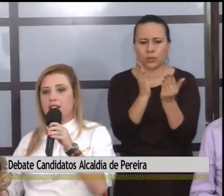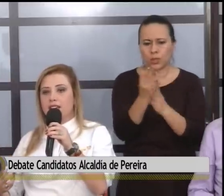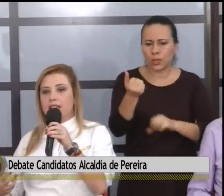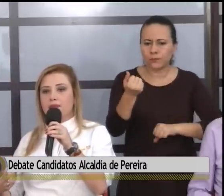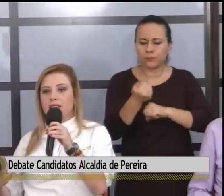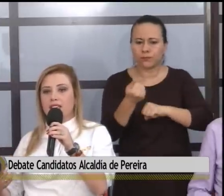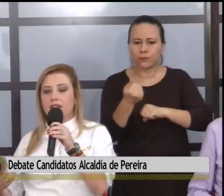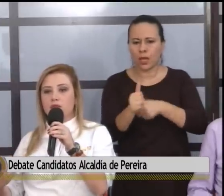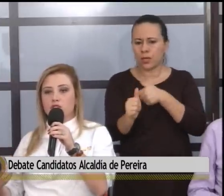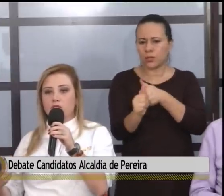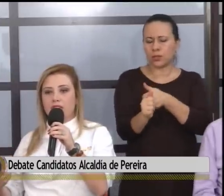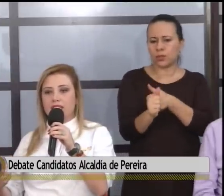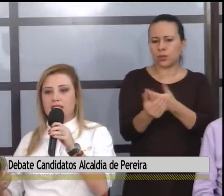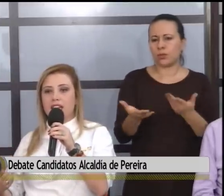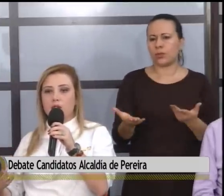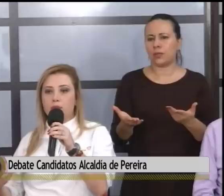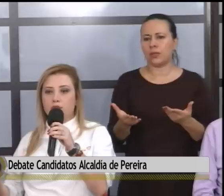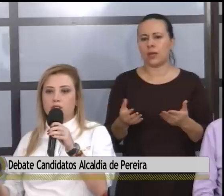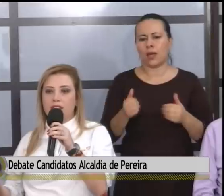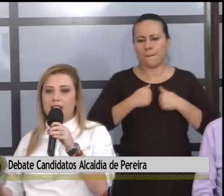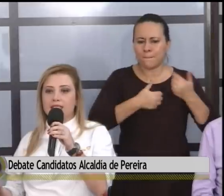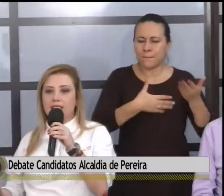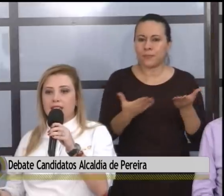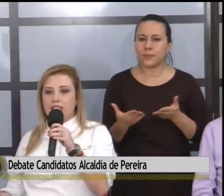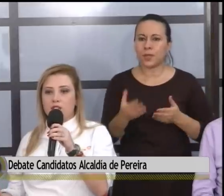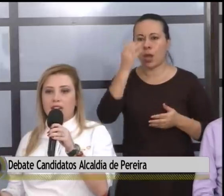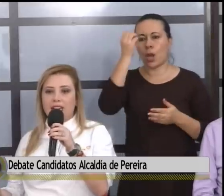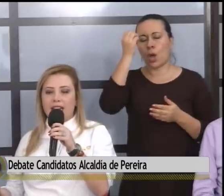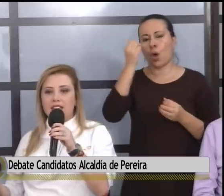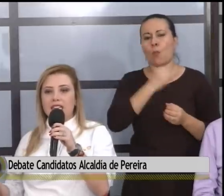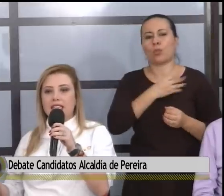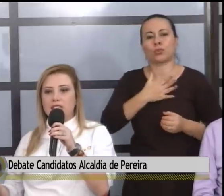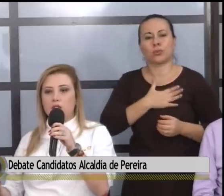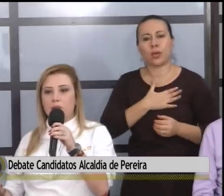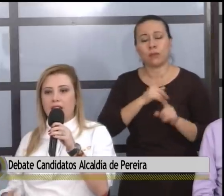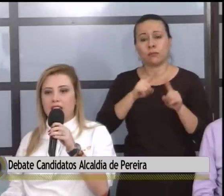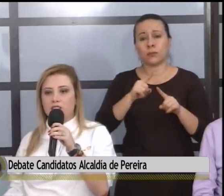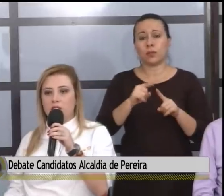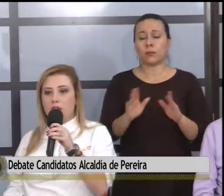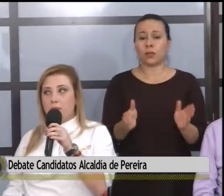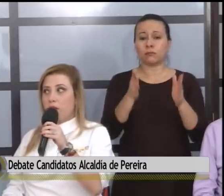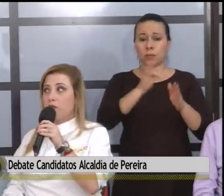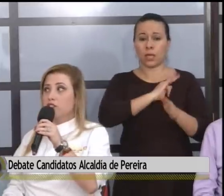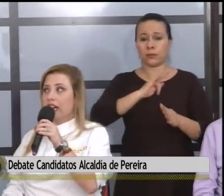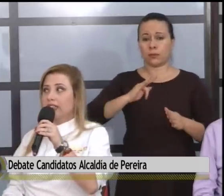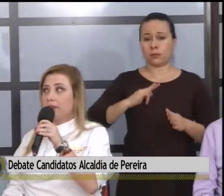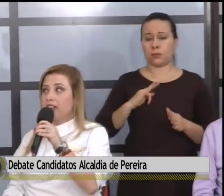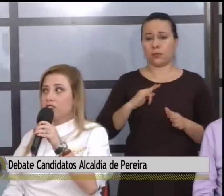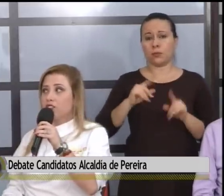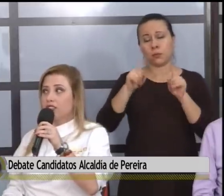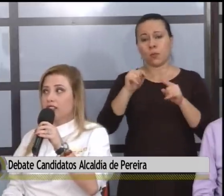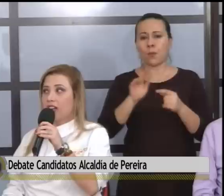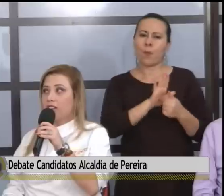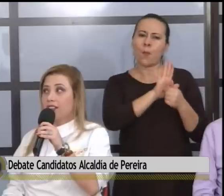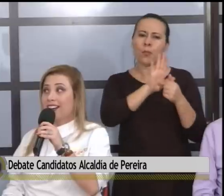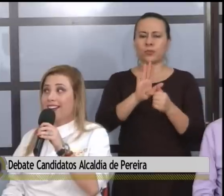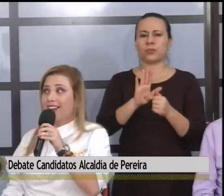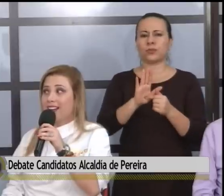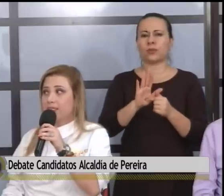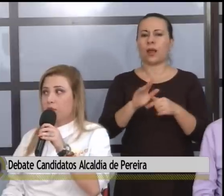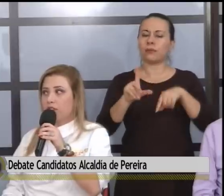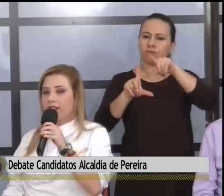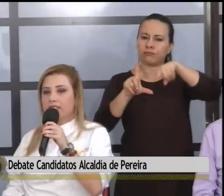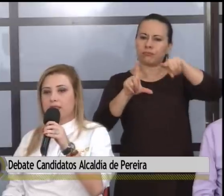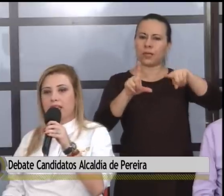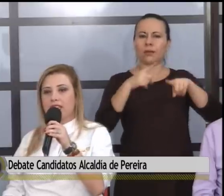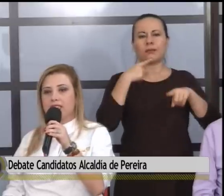asesoría, invertir en mucho bienestar y oportunidades y una rehabilitación para ellos. Pero mostrar también esos indicadores